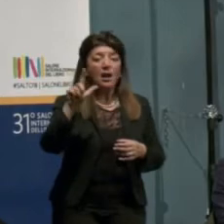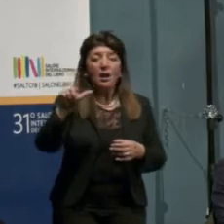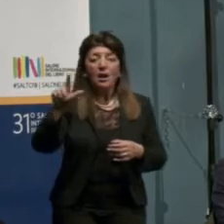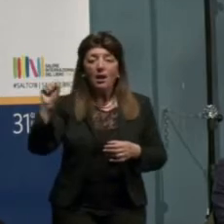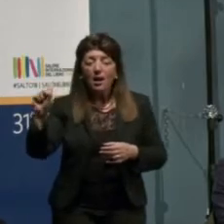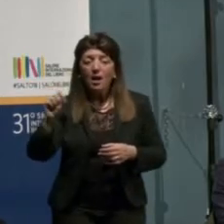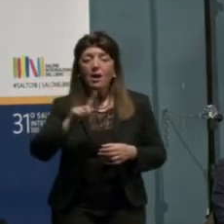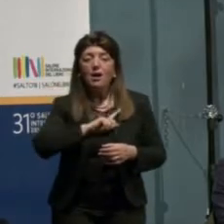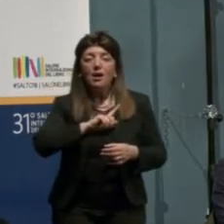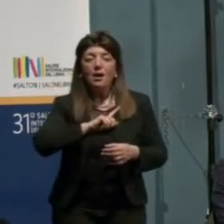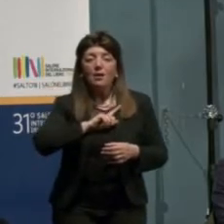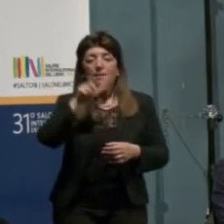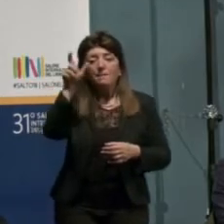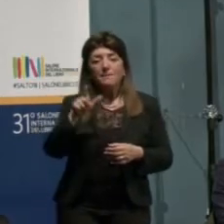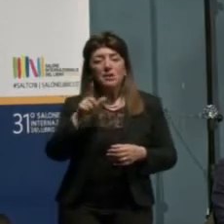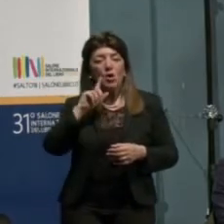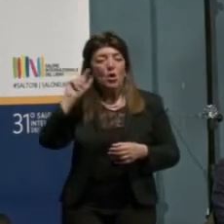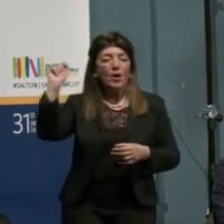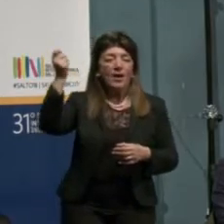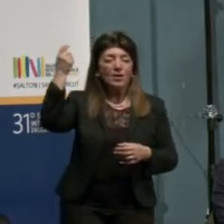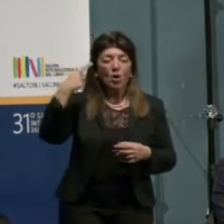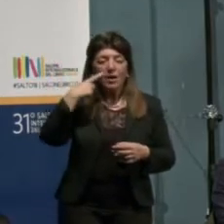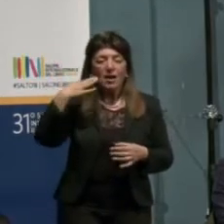personale eroe per per eccellenza